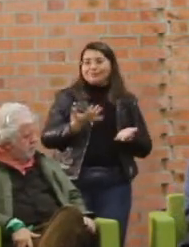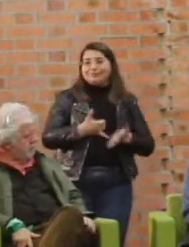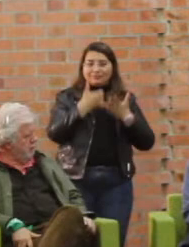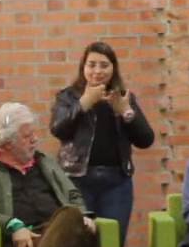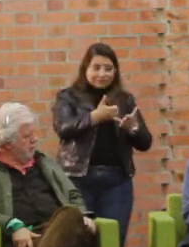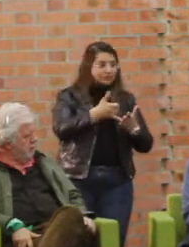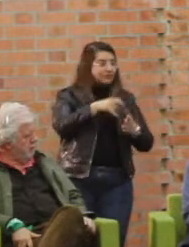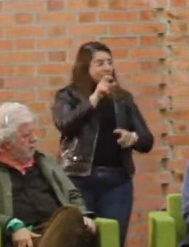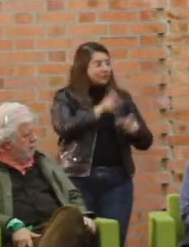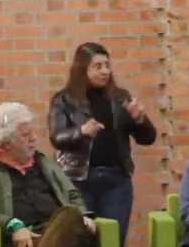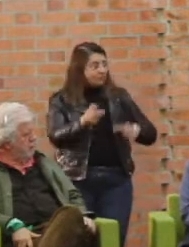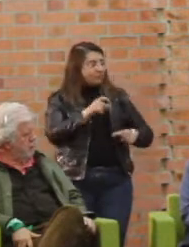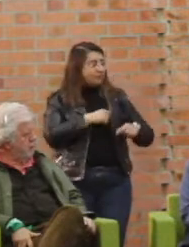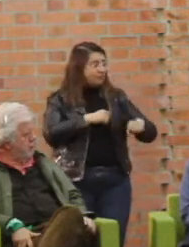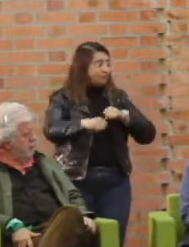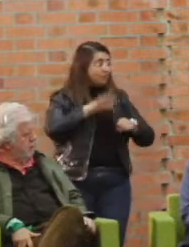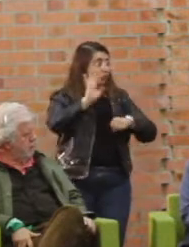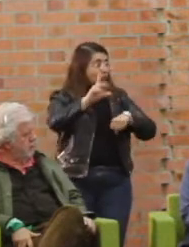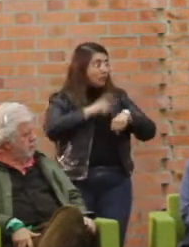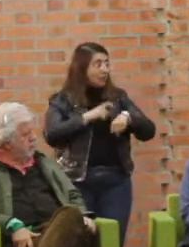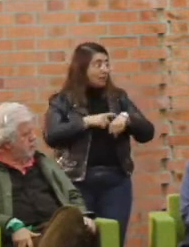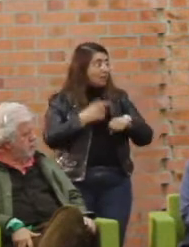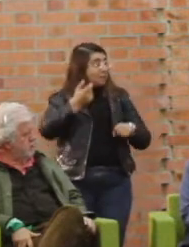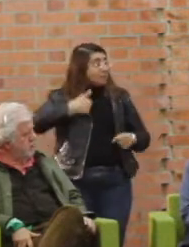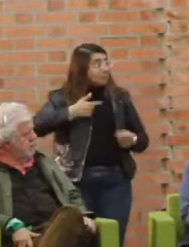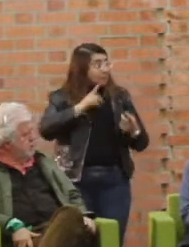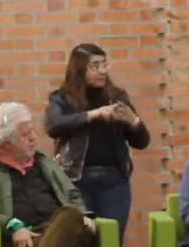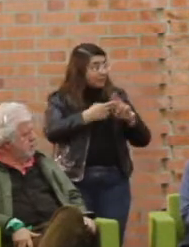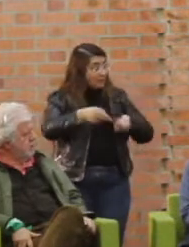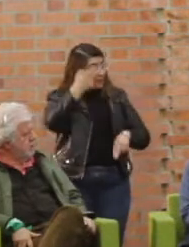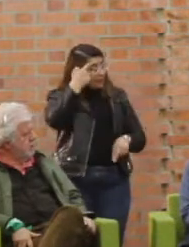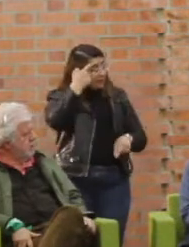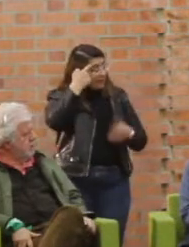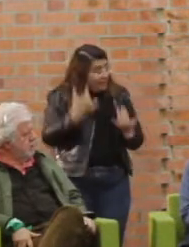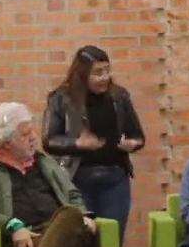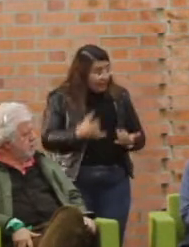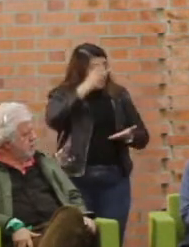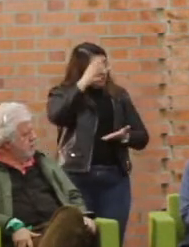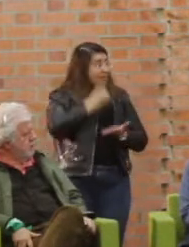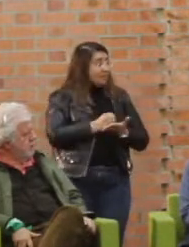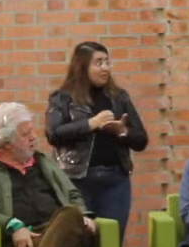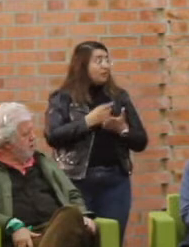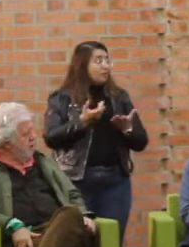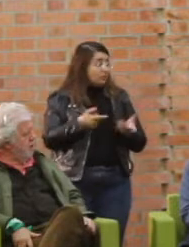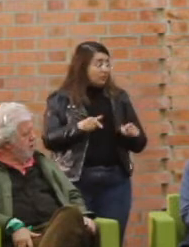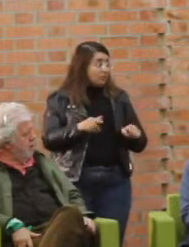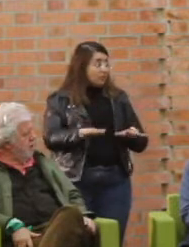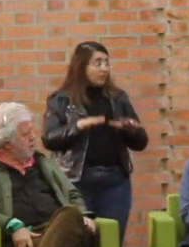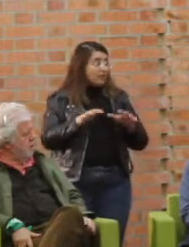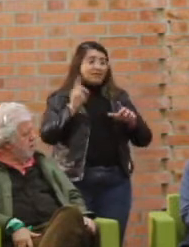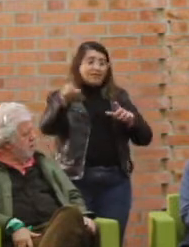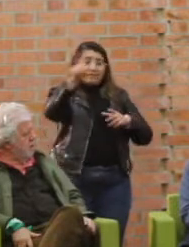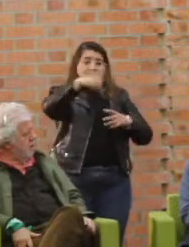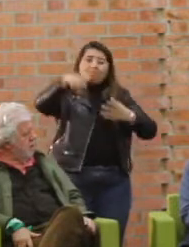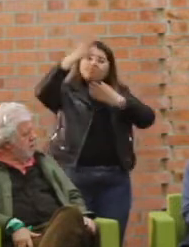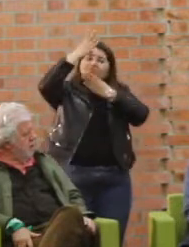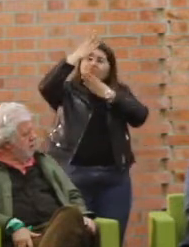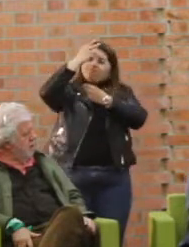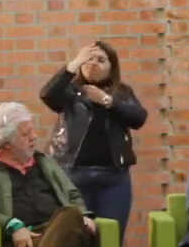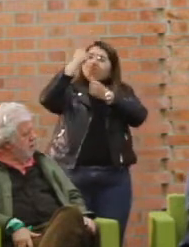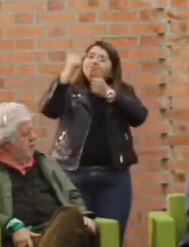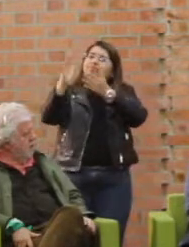apropiable en el momento pero también pienso que quizá pensando en el ámbito académico podemos valorar la importancia